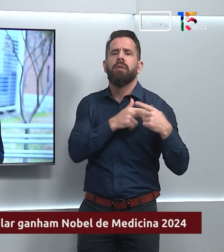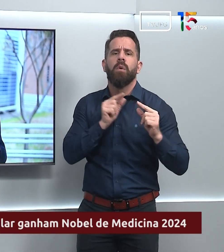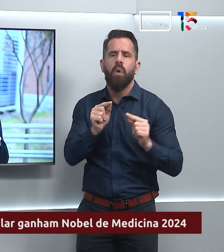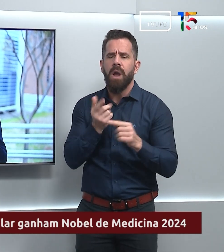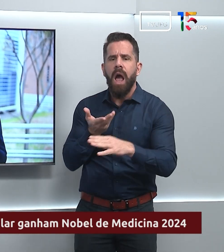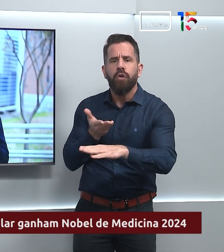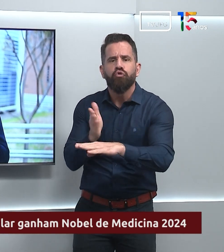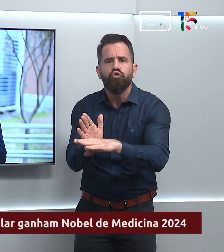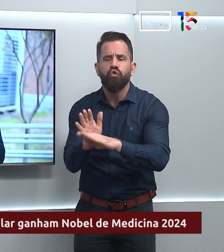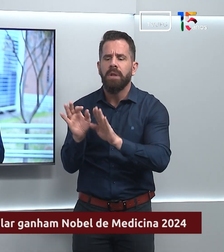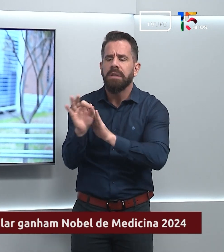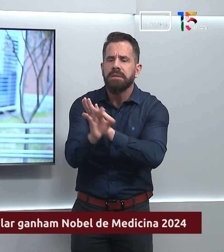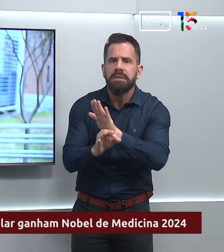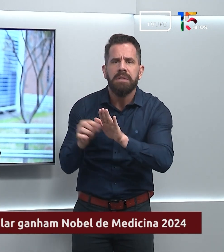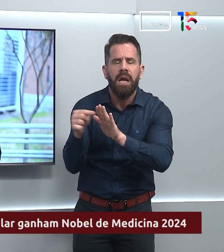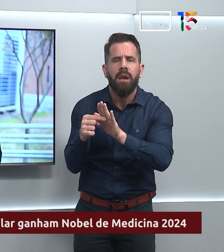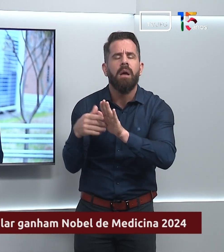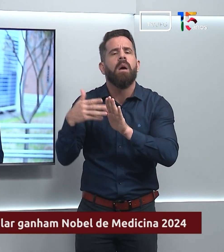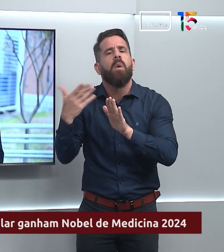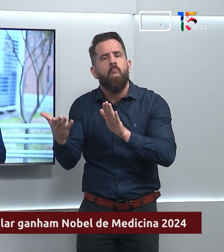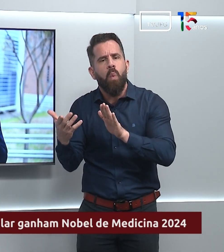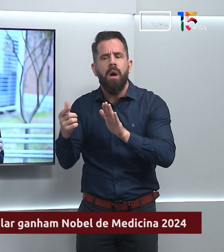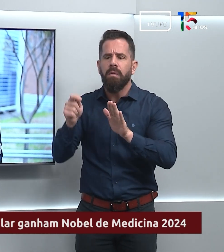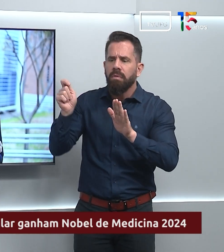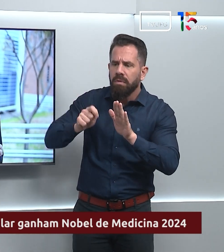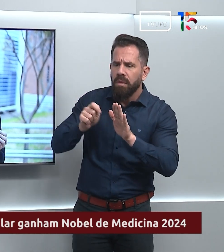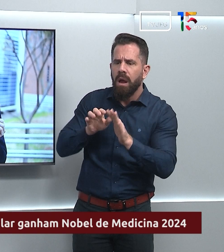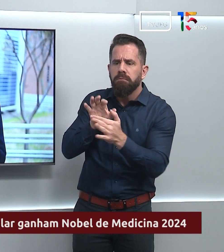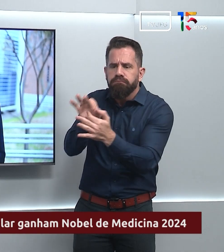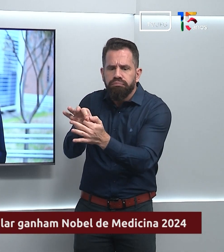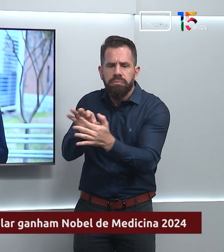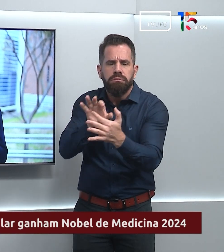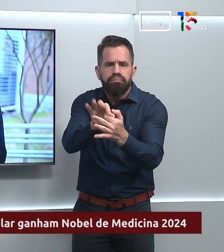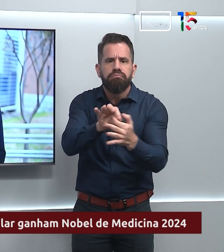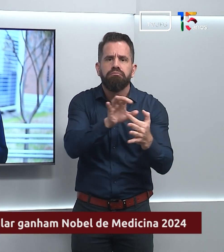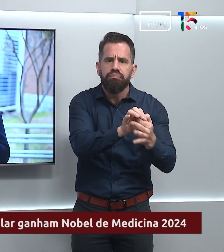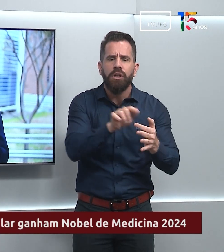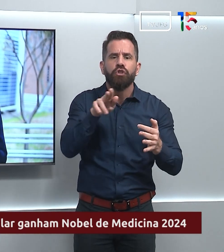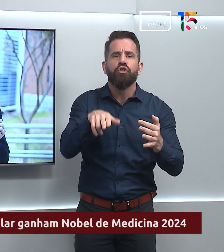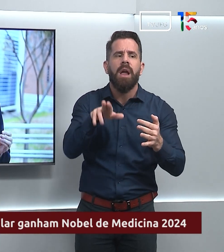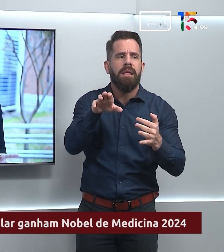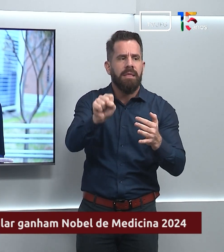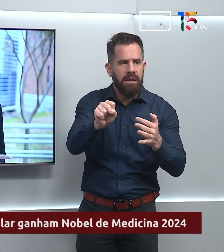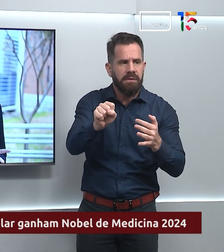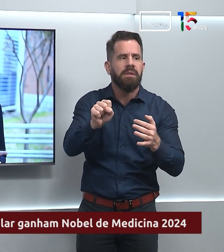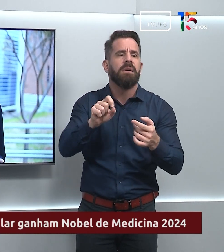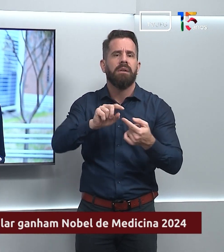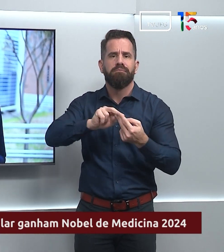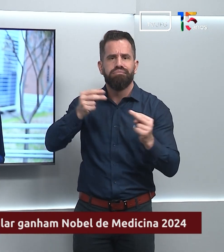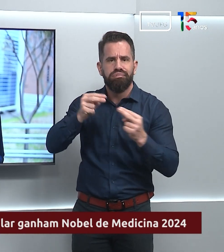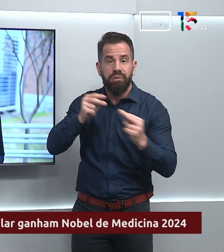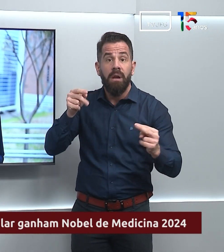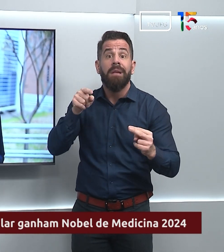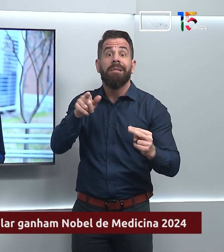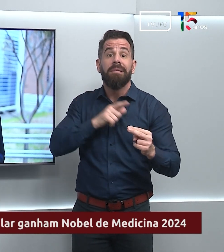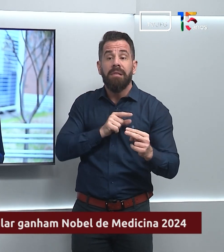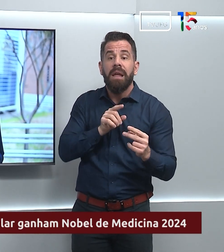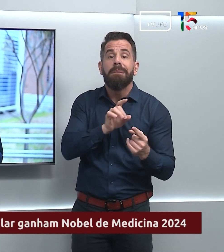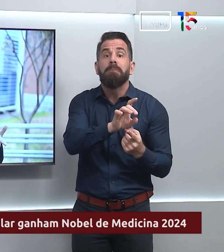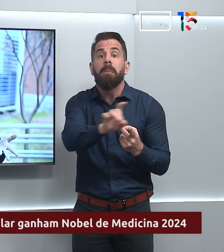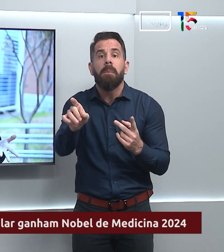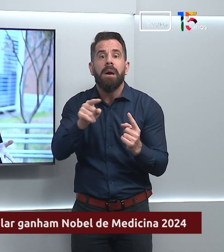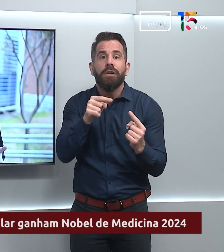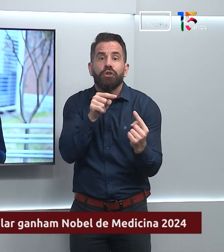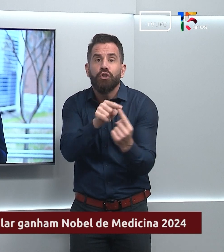a selecionar quais genes devem ser expressos, garantindo as sequências ideais para cada tipo de célula. Com